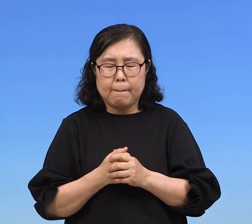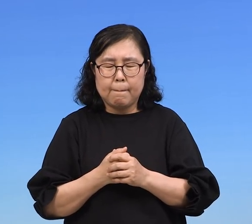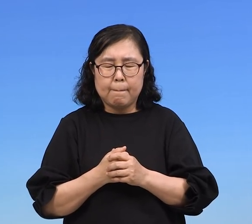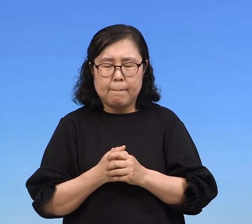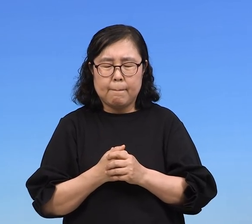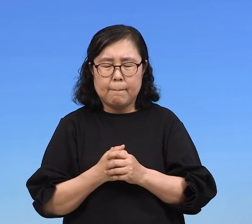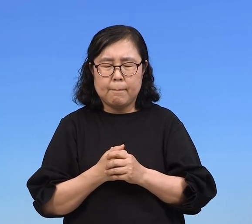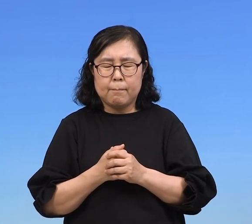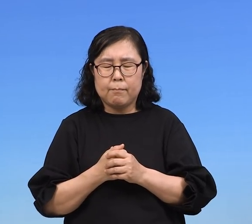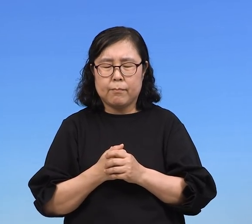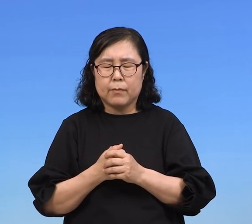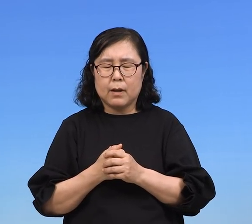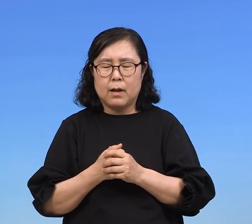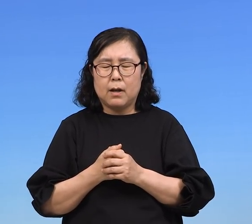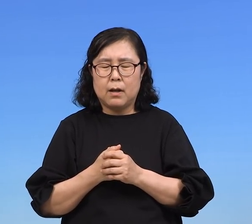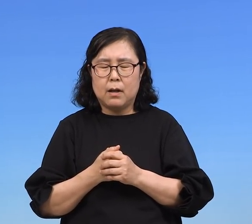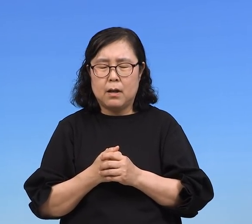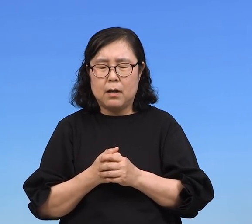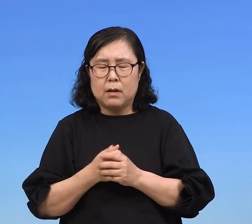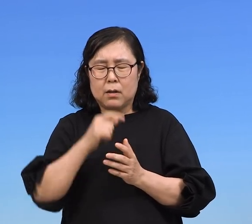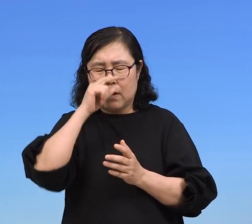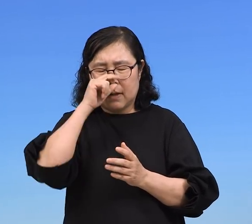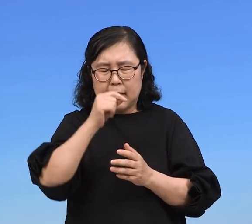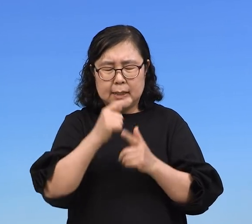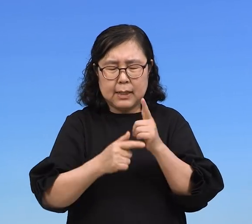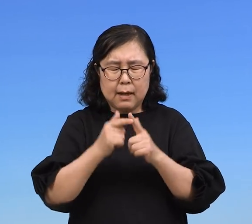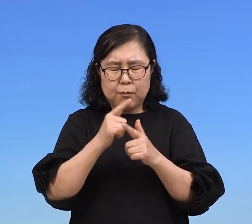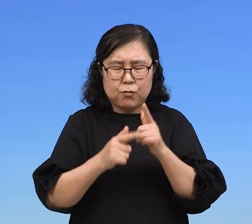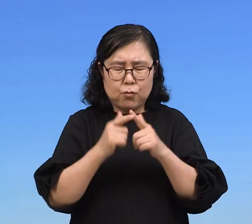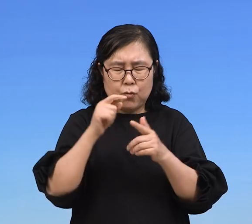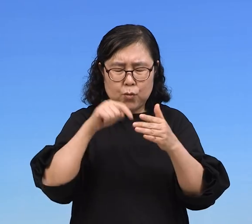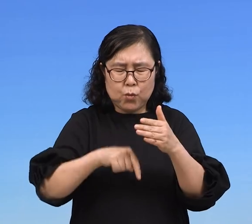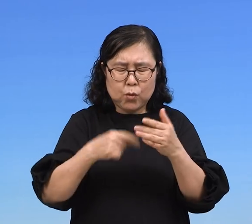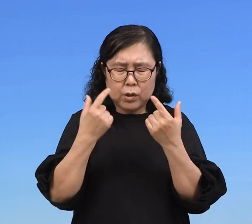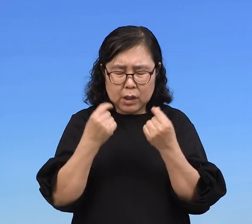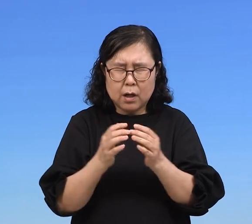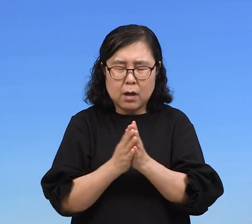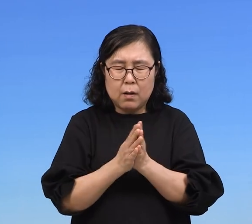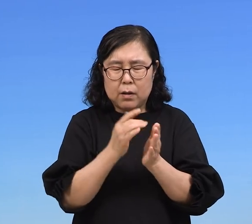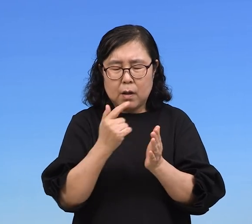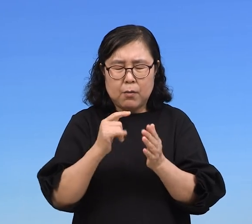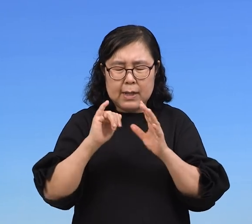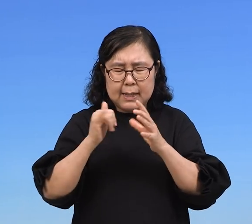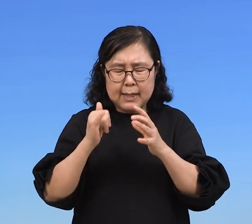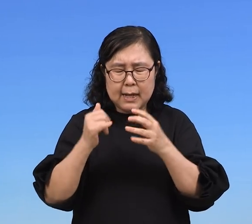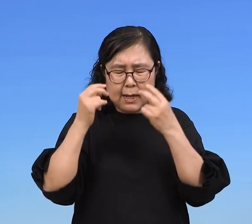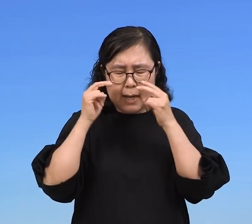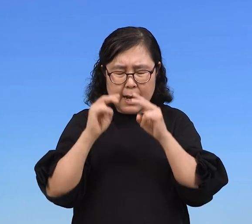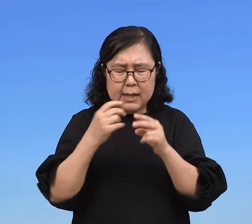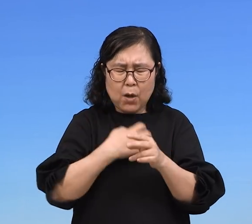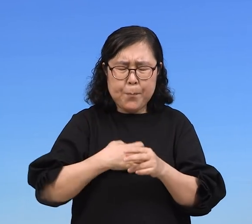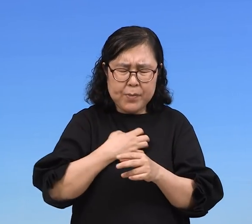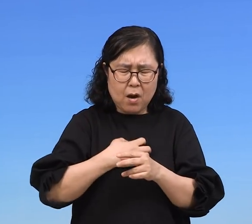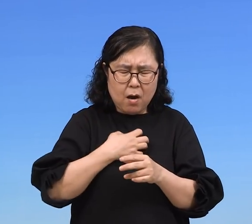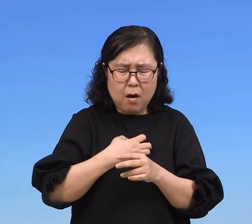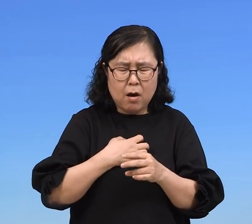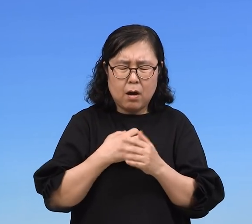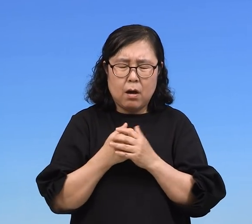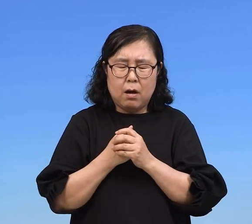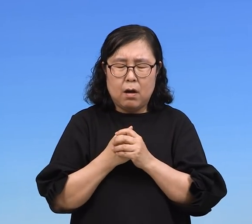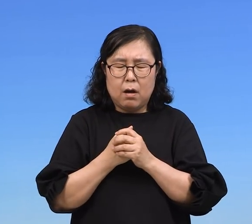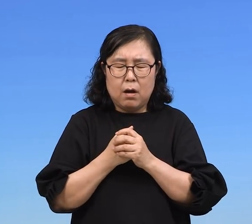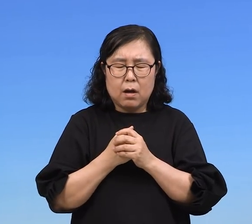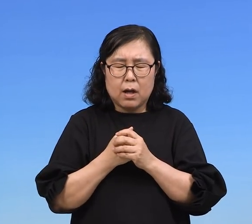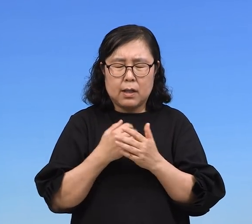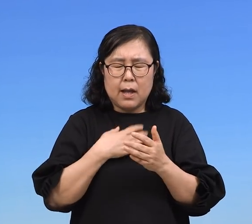풍성함의 공유를 닮아가게 하여 우리 내 주시옵소서. 눈이 아버지 가시떨기와 같이 모두 땅 같은 우리의 존재이시오. 너무나 세상을 향하여 십자가의 예수님께서 우리를